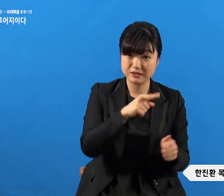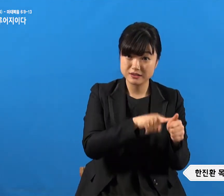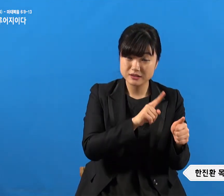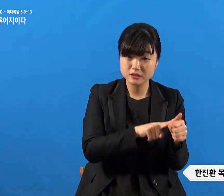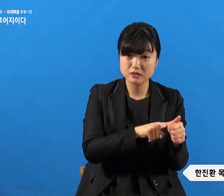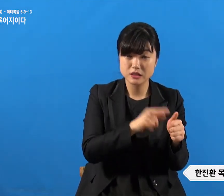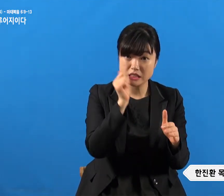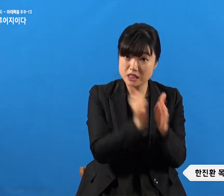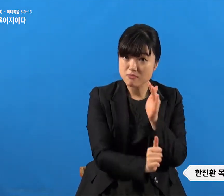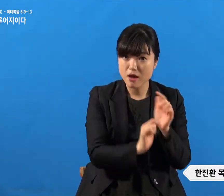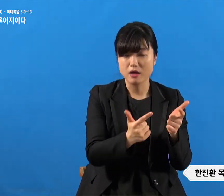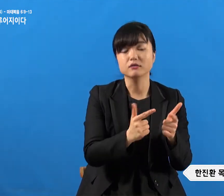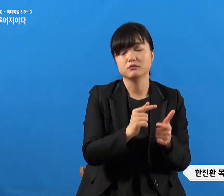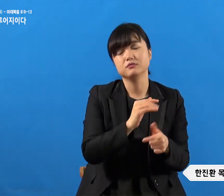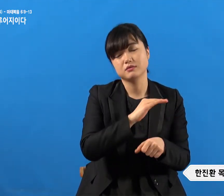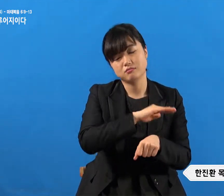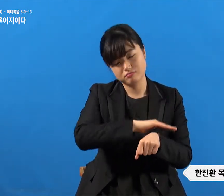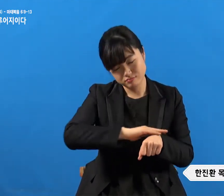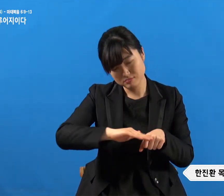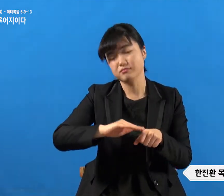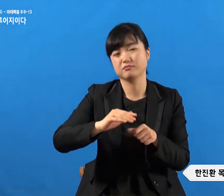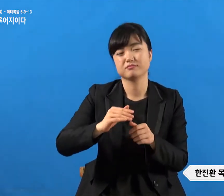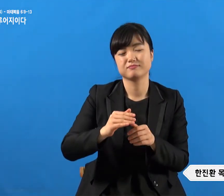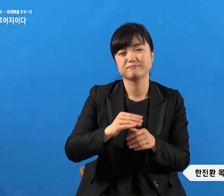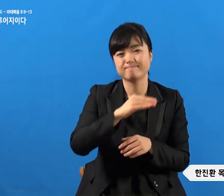길을 제대로 찾은 것입니다.